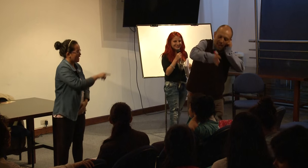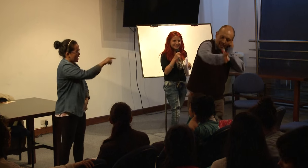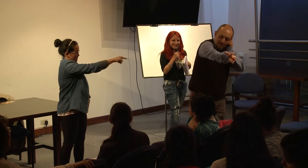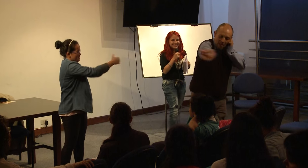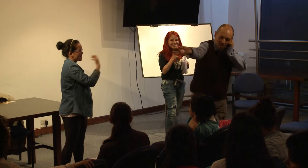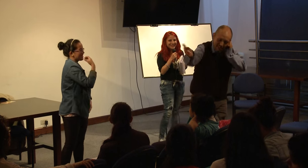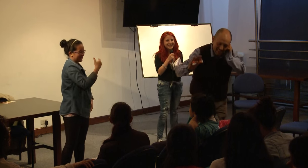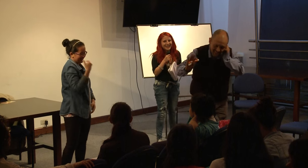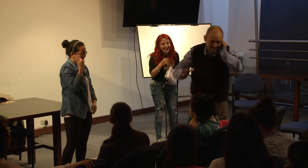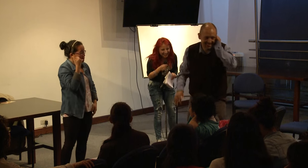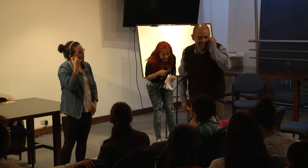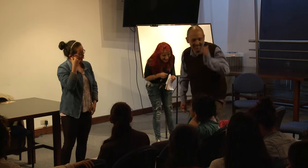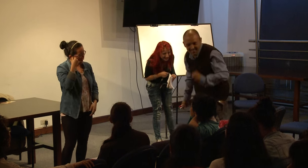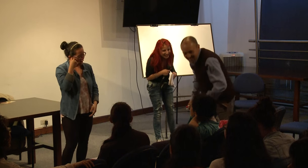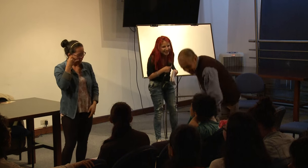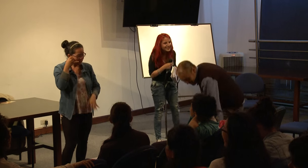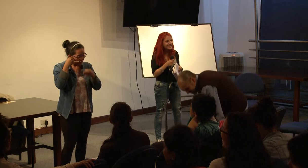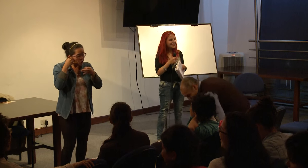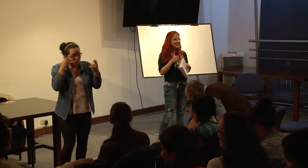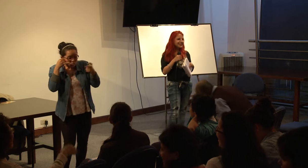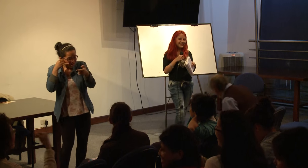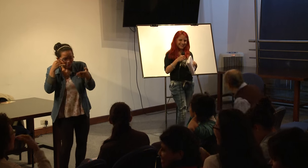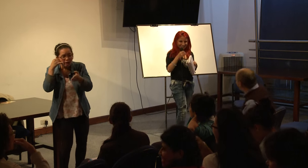venga de por ahí.